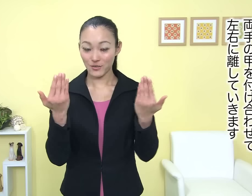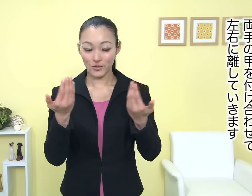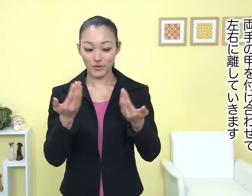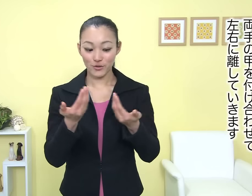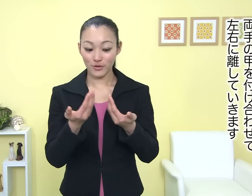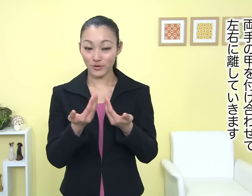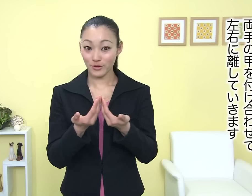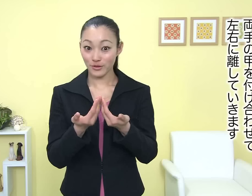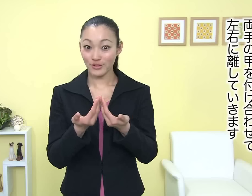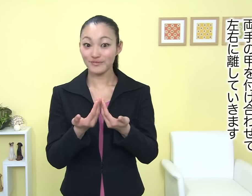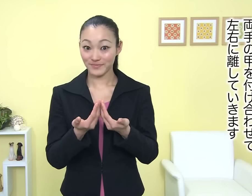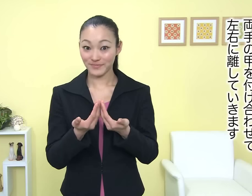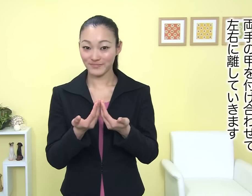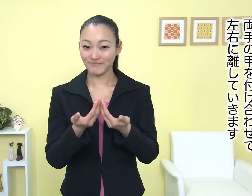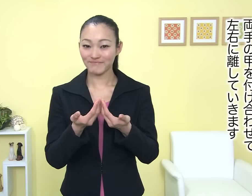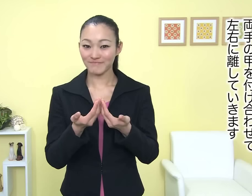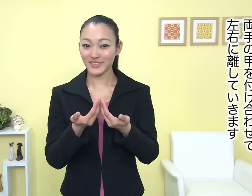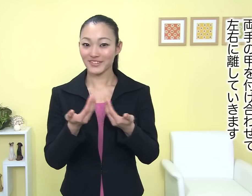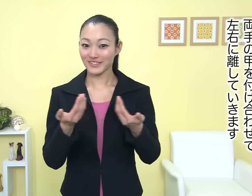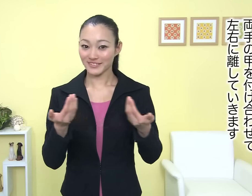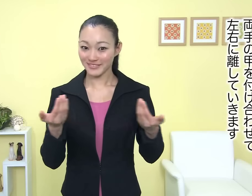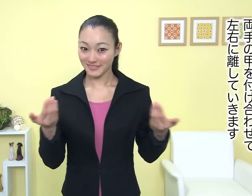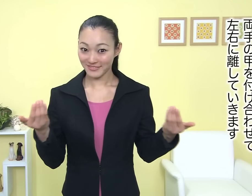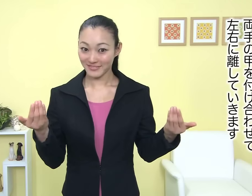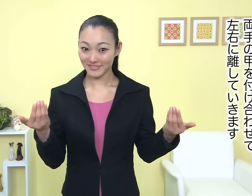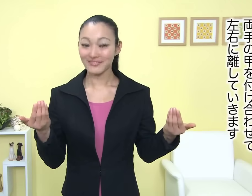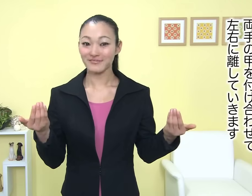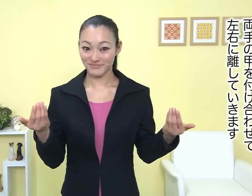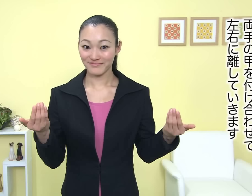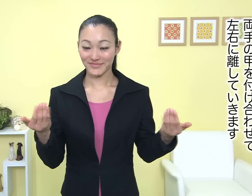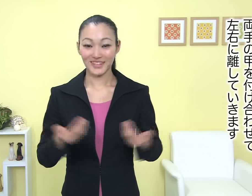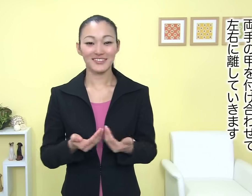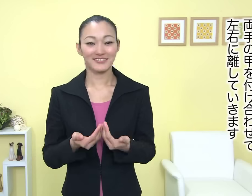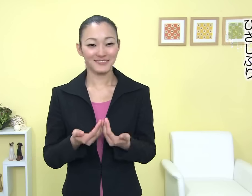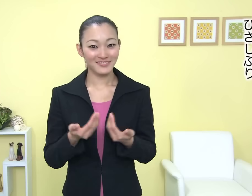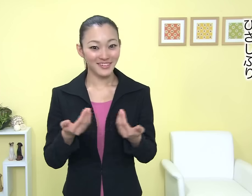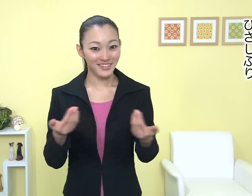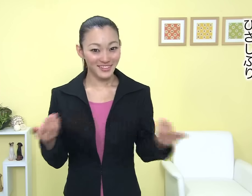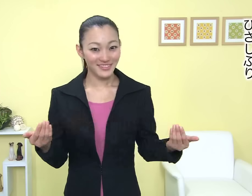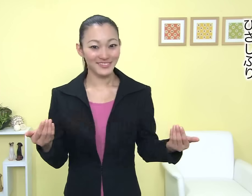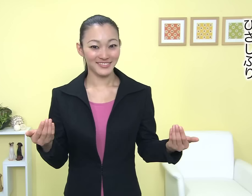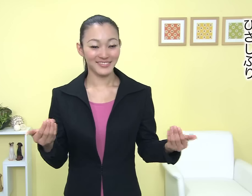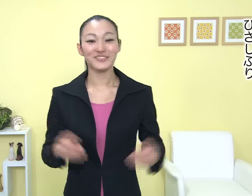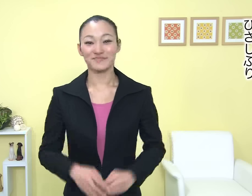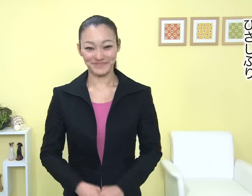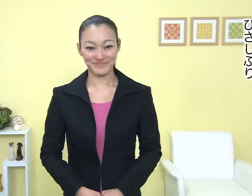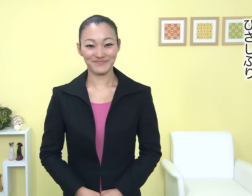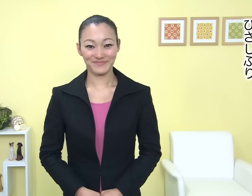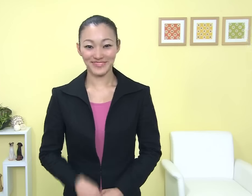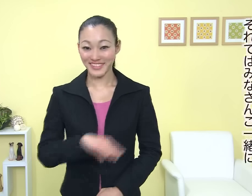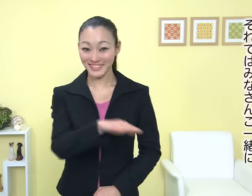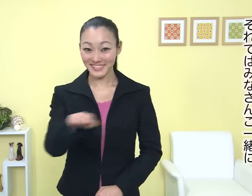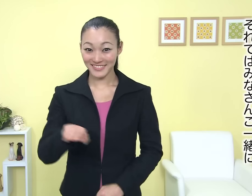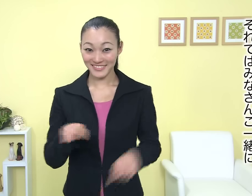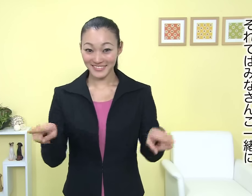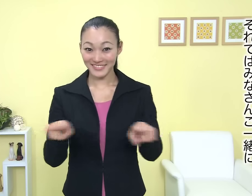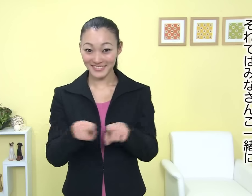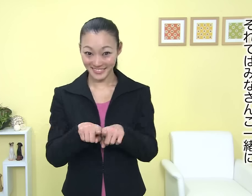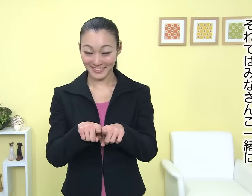両手の甲を付け合わせて左右に離していきます。そ それでは皆さんご一